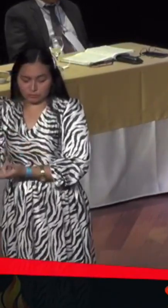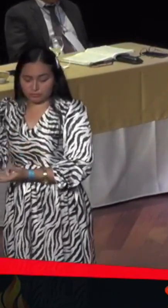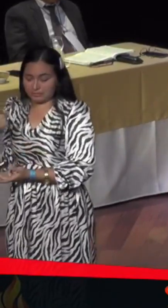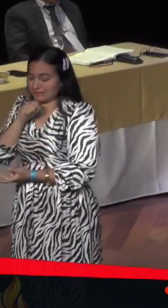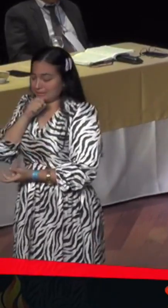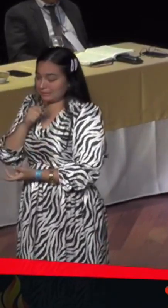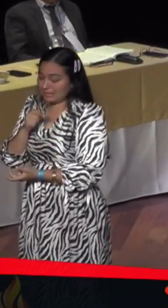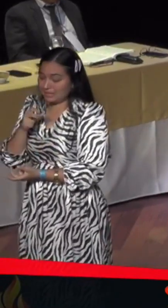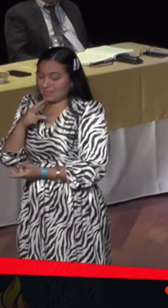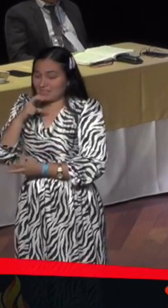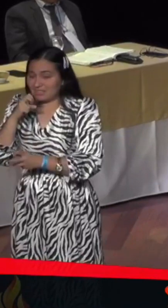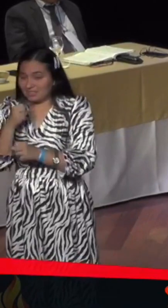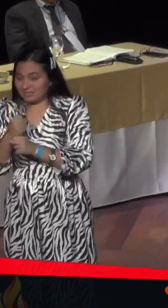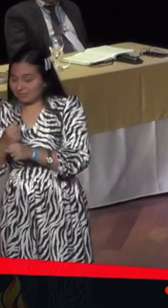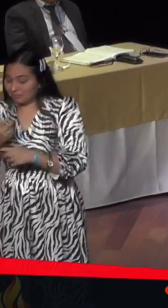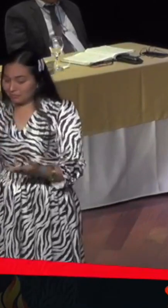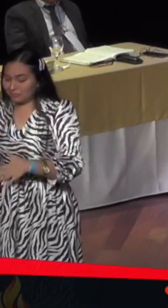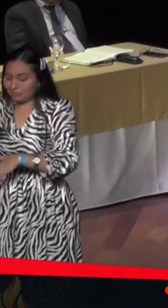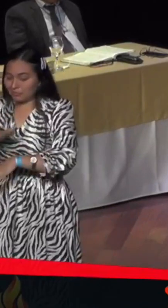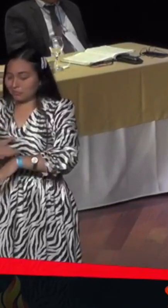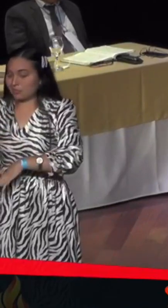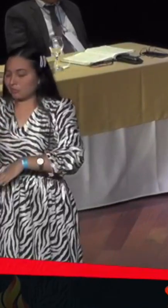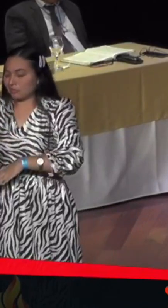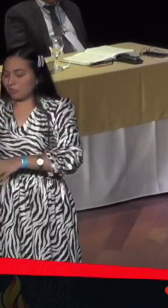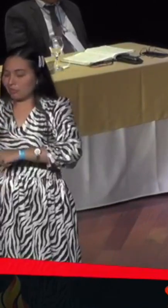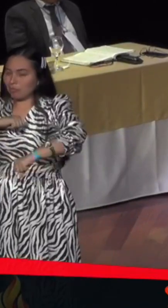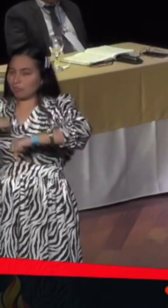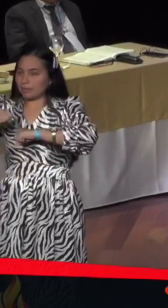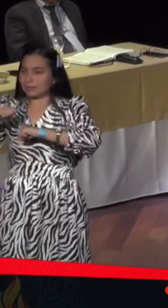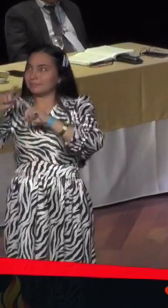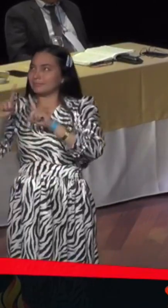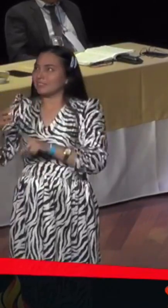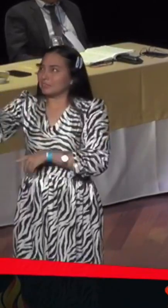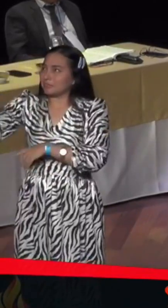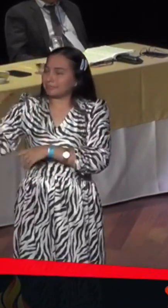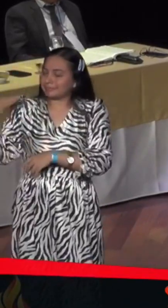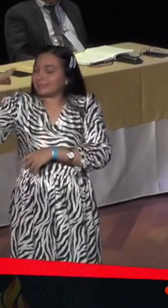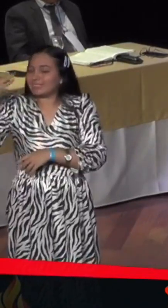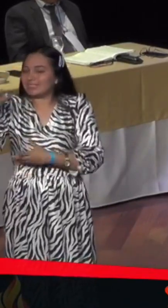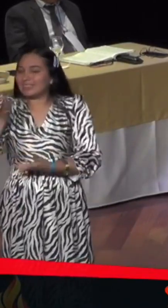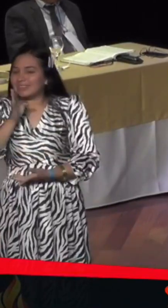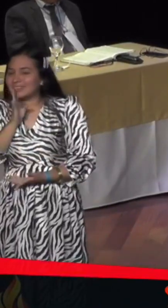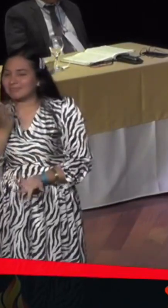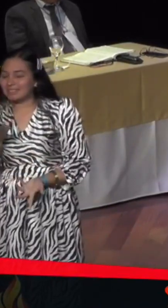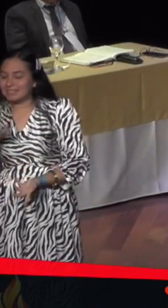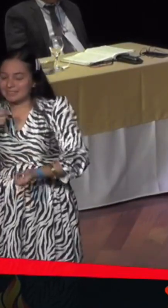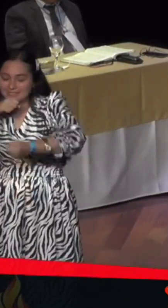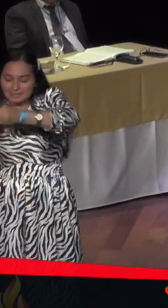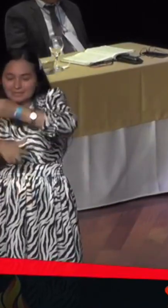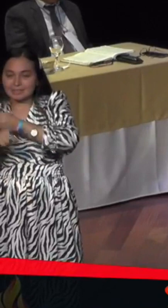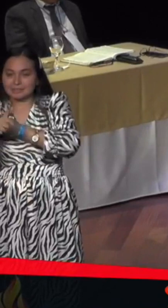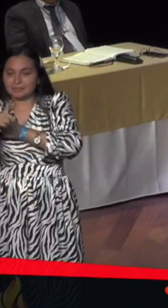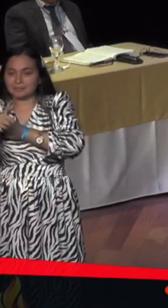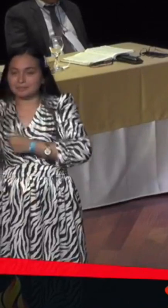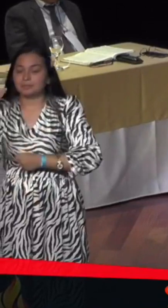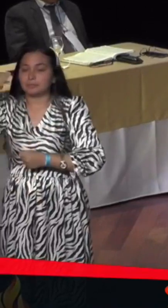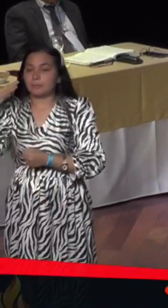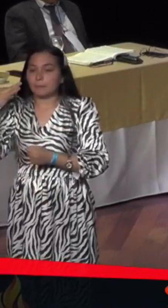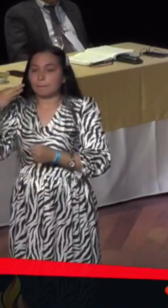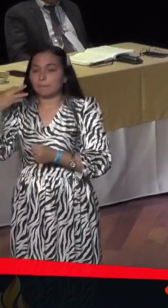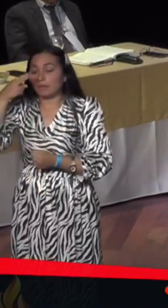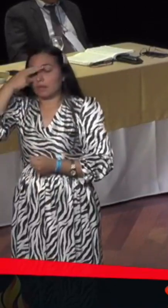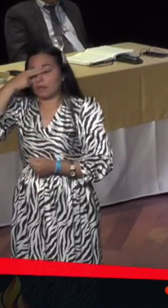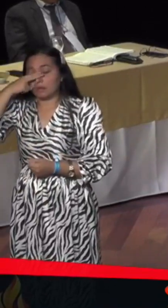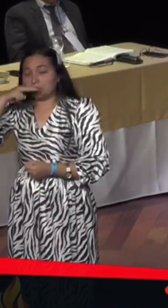del cielo, Dios llamó a un hombre llamado Samuel. Amén. Quizás los hijos de Elí le